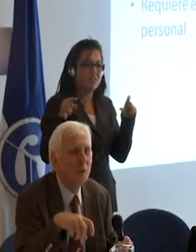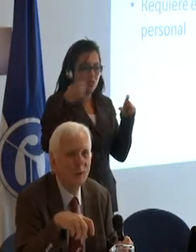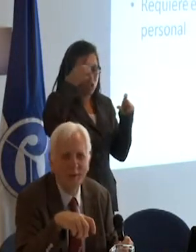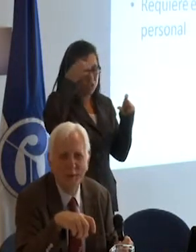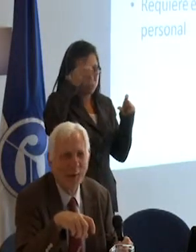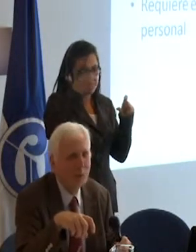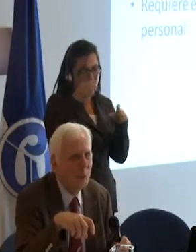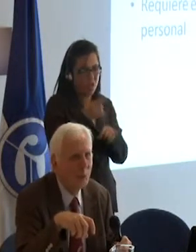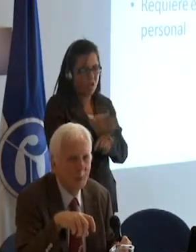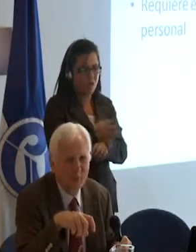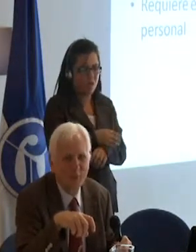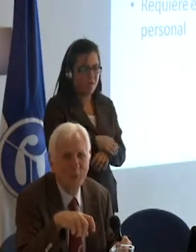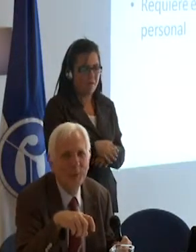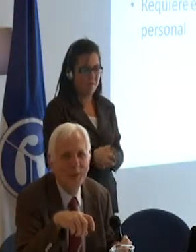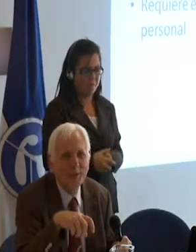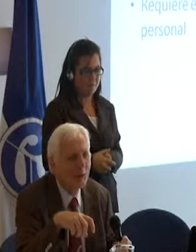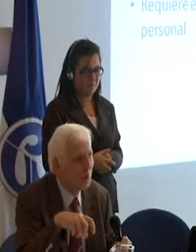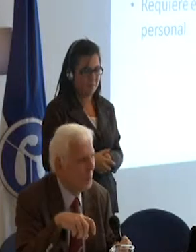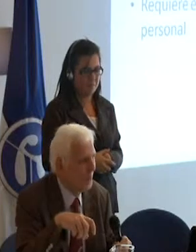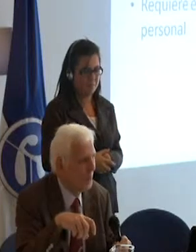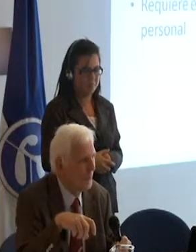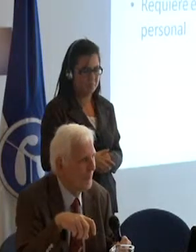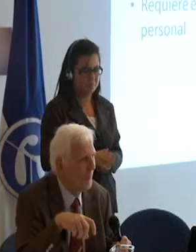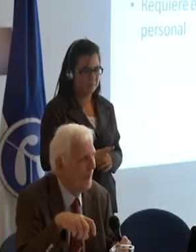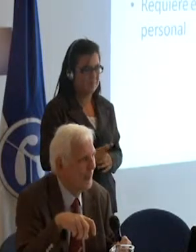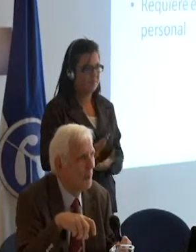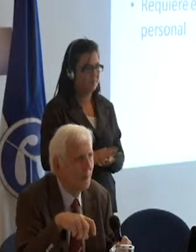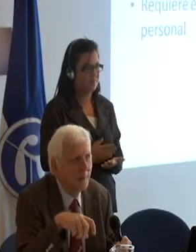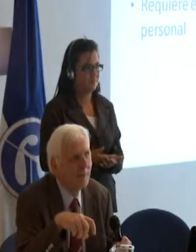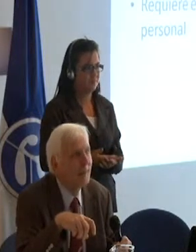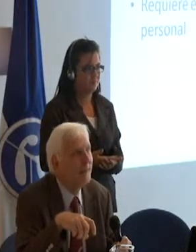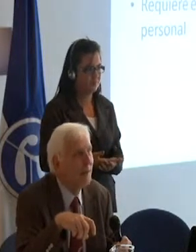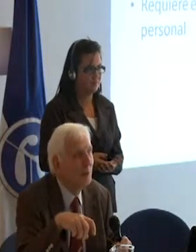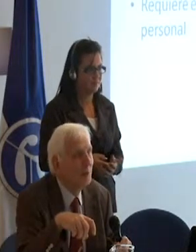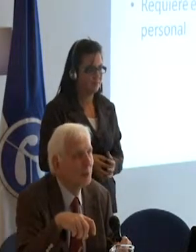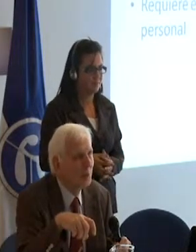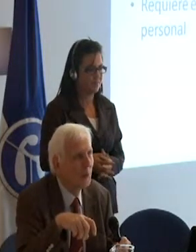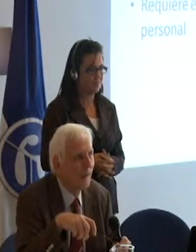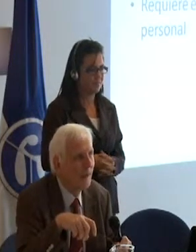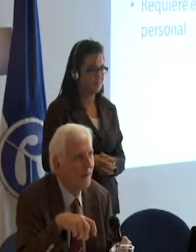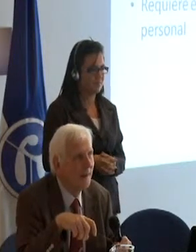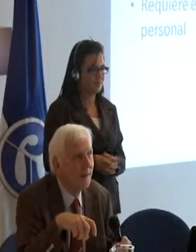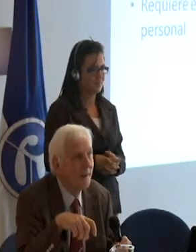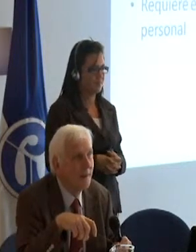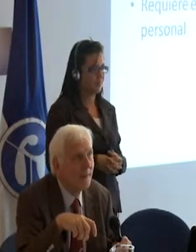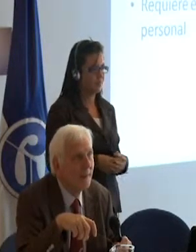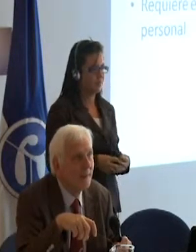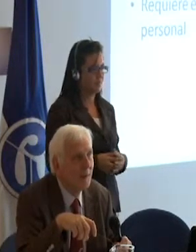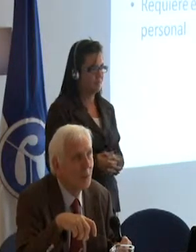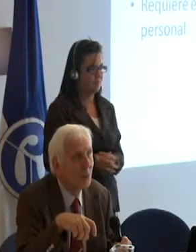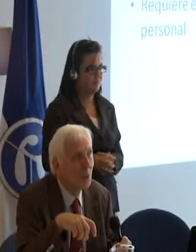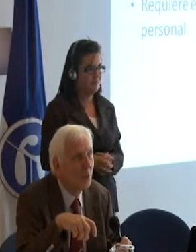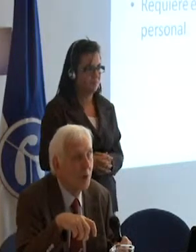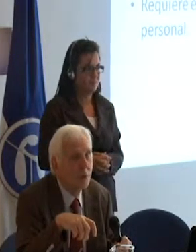cierto que, bueno, les dejo esta pregunta sobre la utilización de estos términos de inclusión